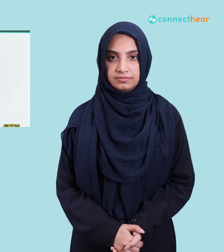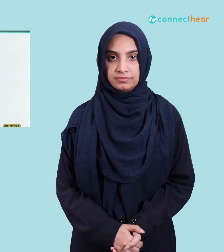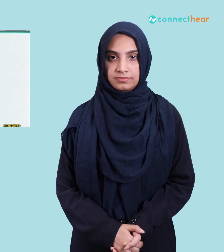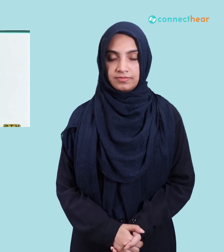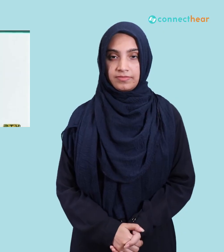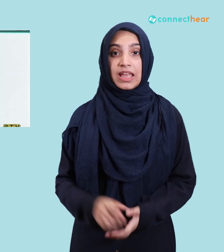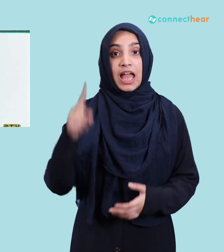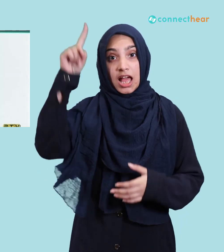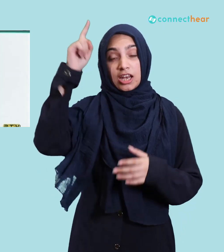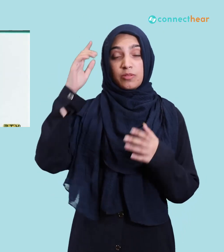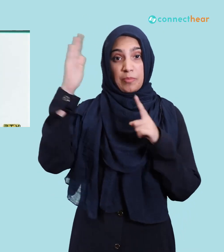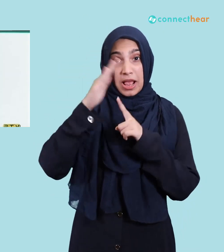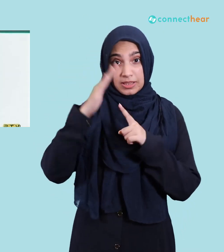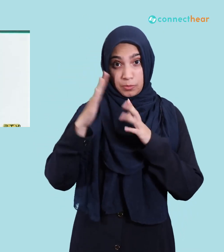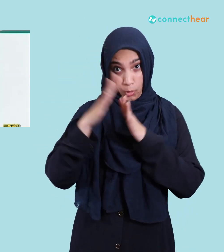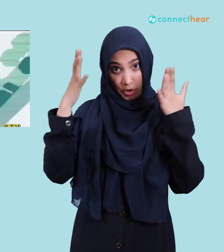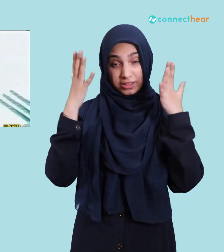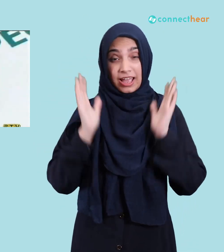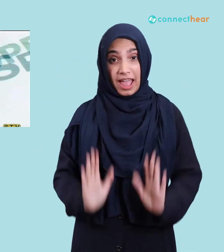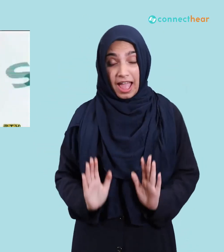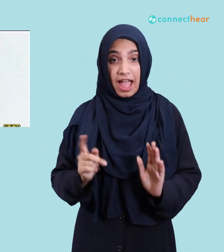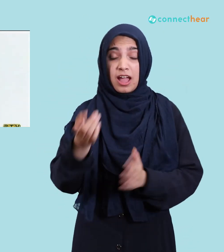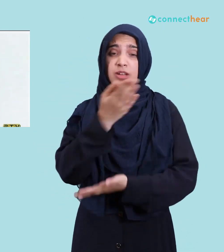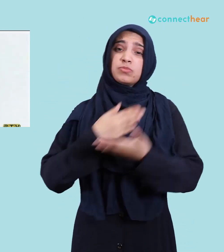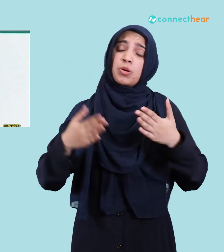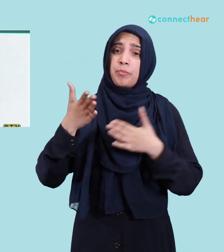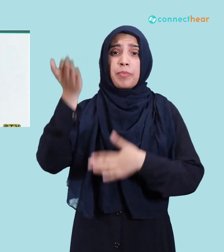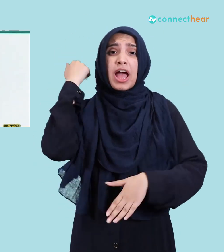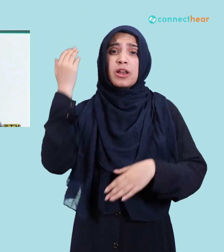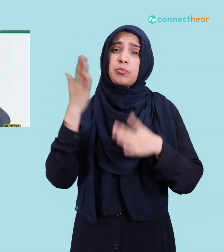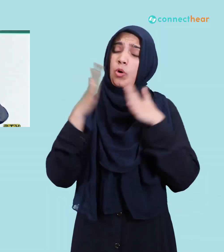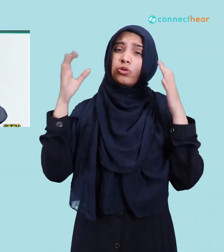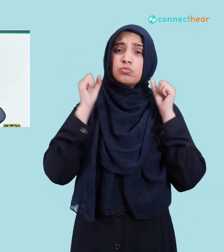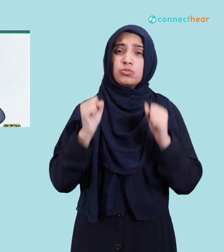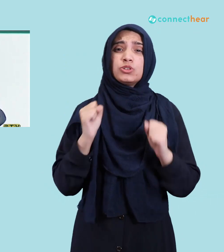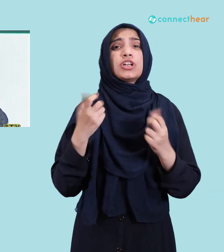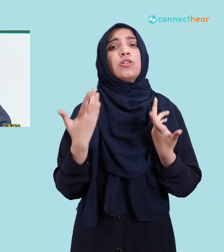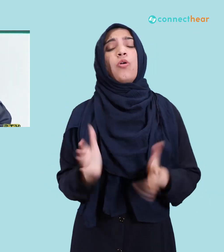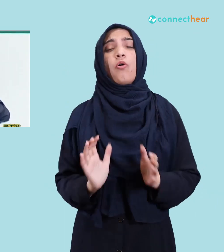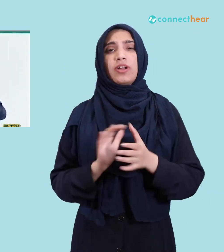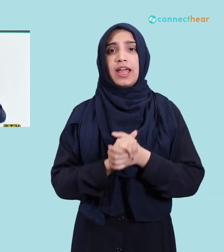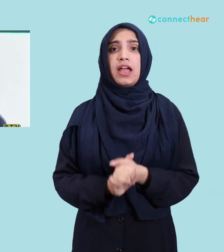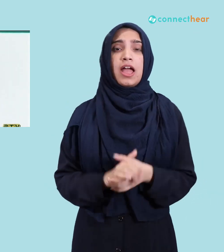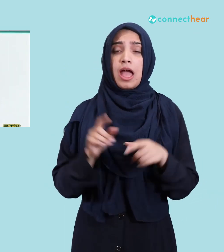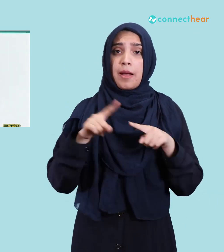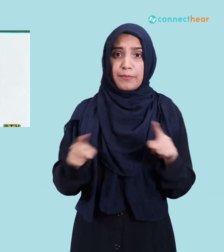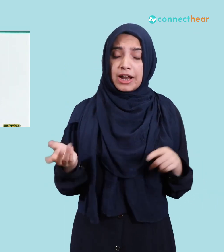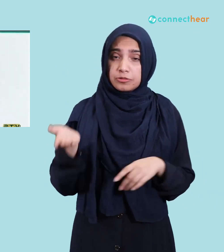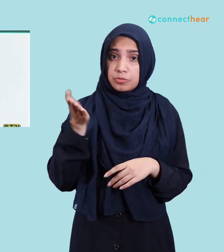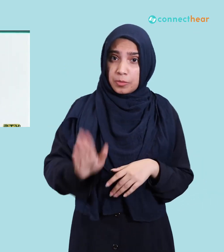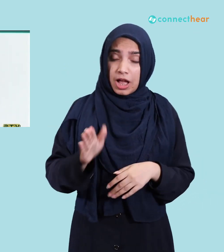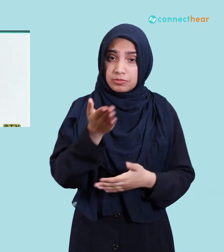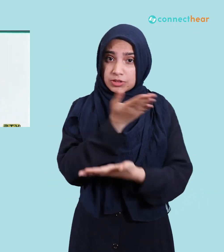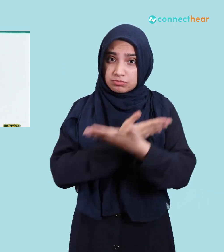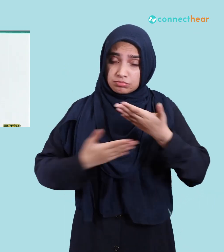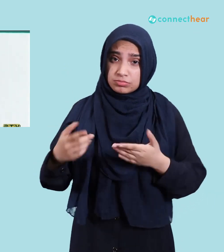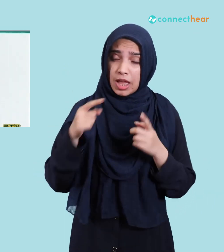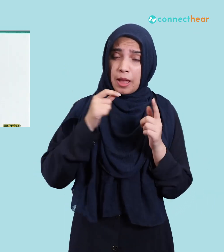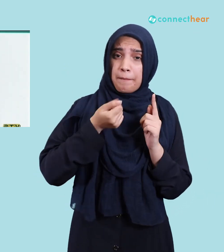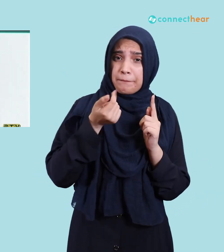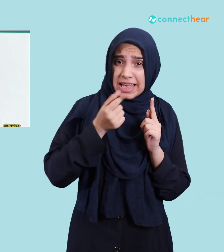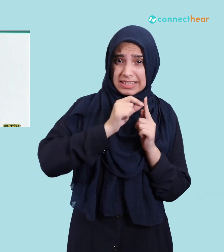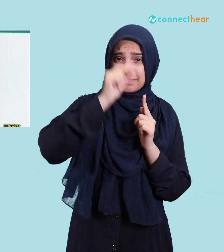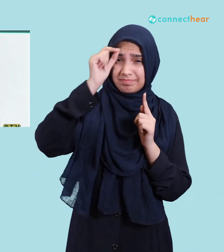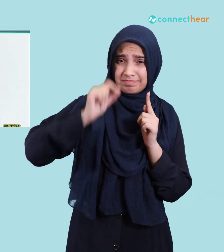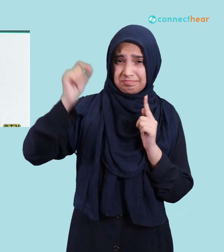اللہ کا بڑا کرم ہے کہ وہ بڑے مشکل وقت سے ہم نکلے. اس کے بعد ہم نے اپنی اکانومی کو سٹیبلائز کیا